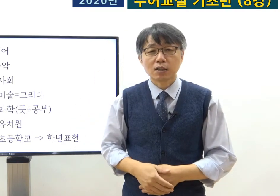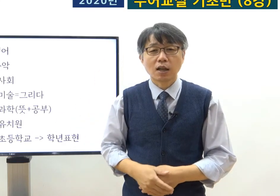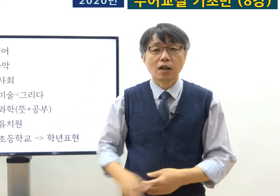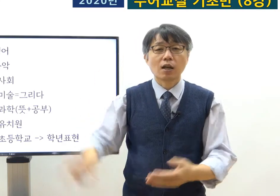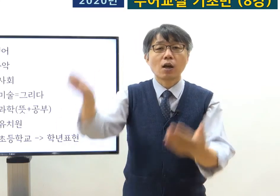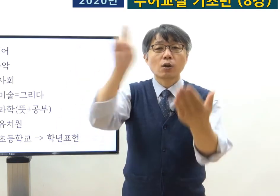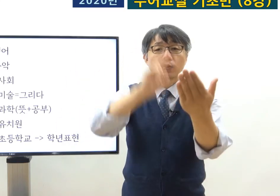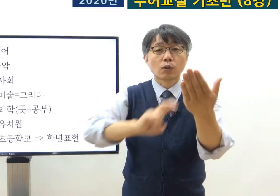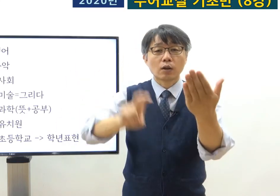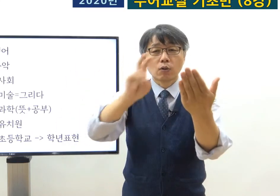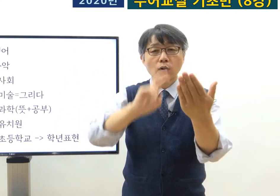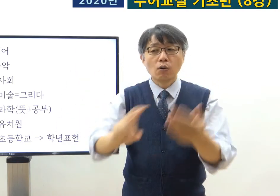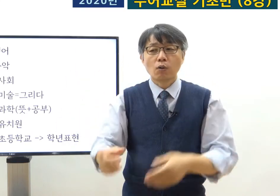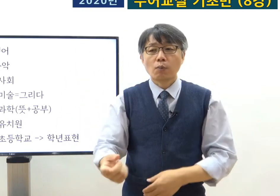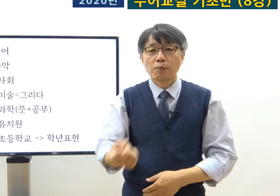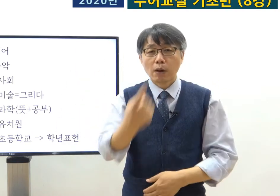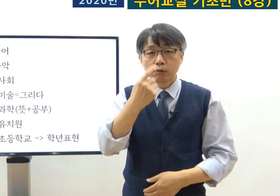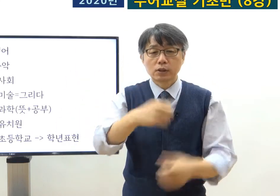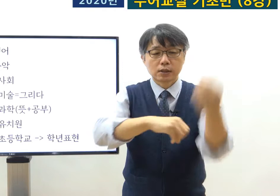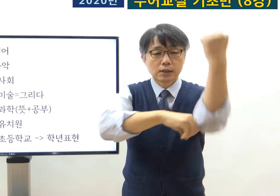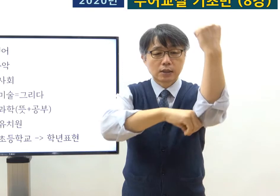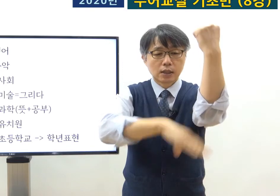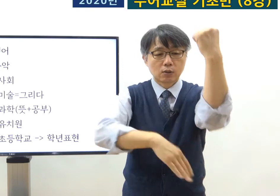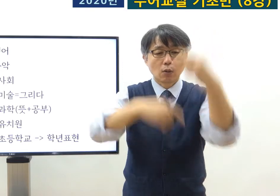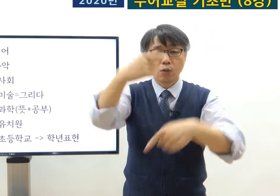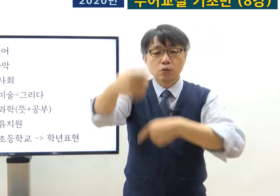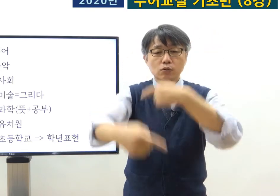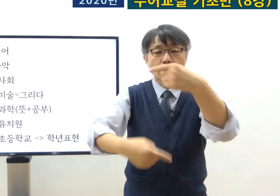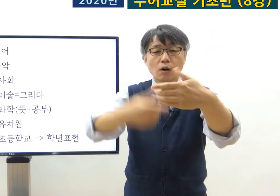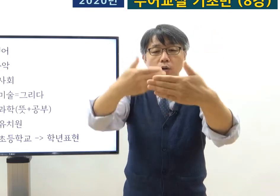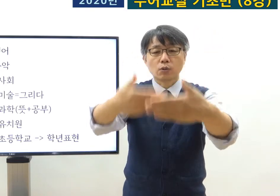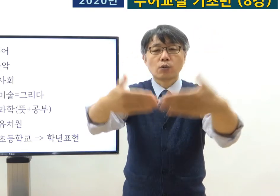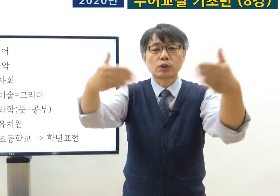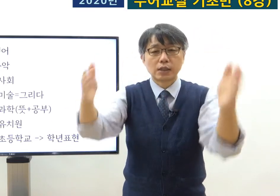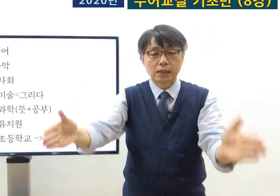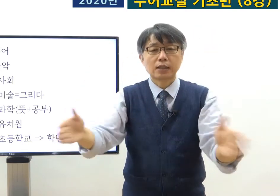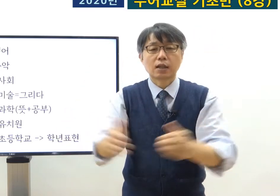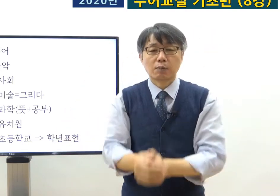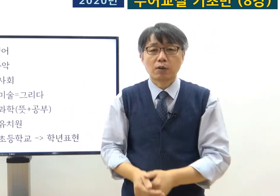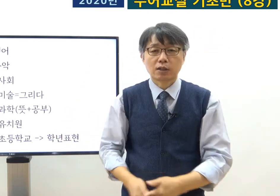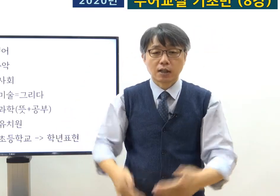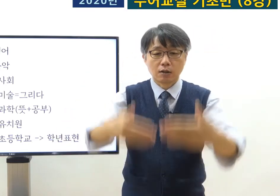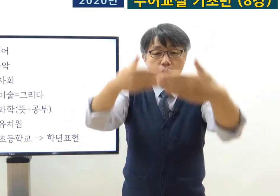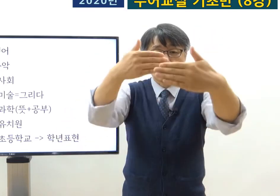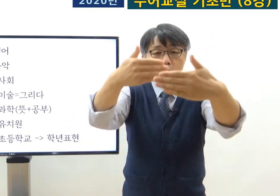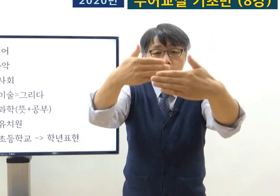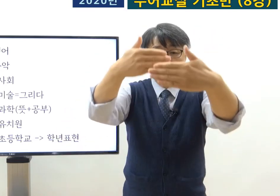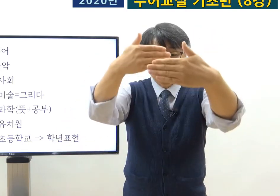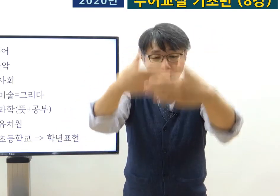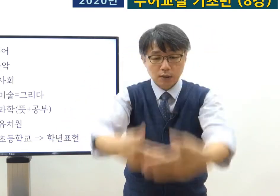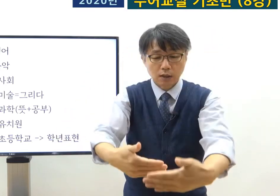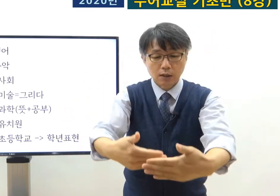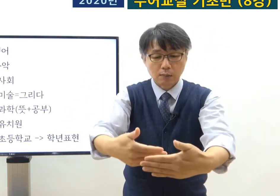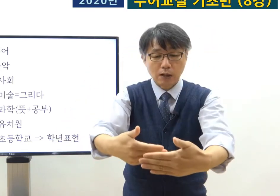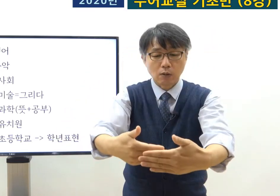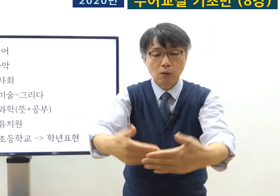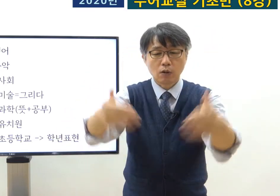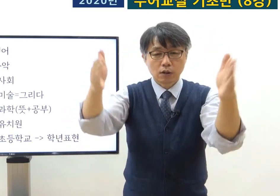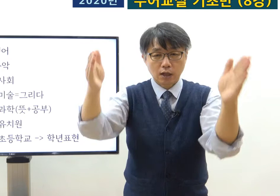때 노래로 배우는 기초 수어 교실 이렇게 표현했잖아요. 교실은 이렇게 맞고 이렇게